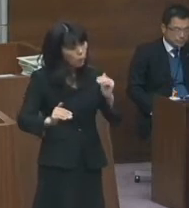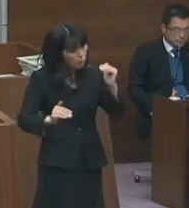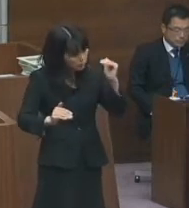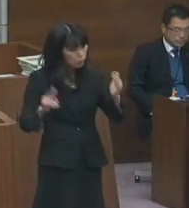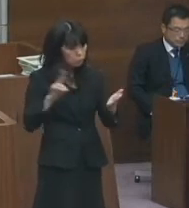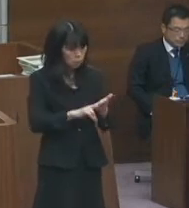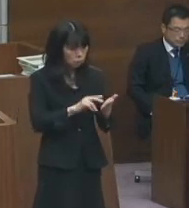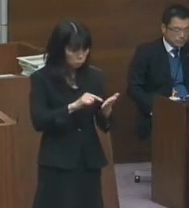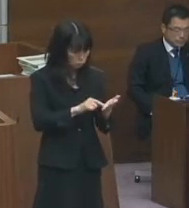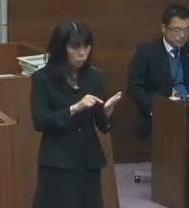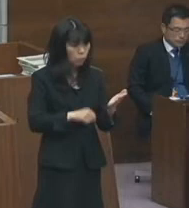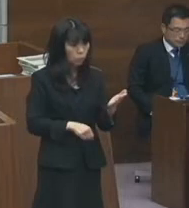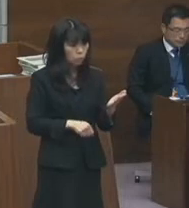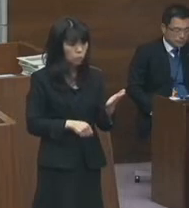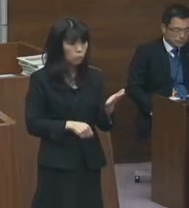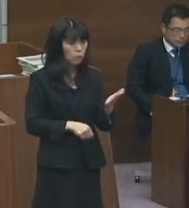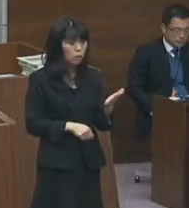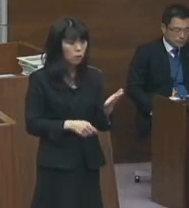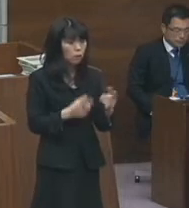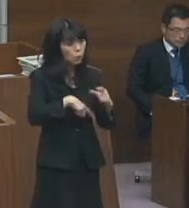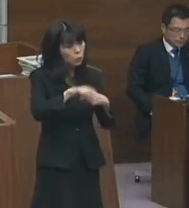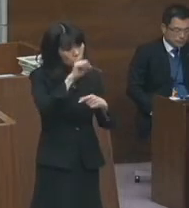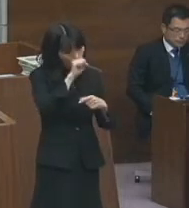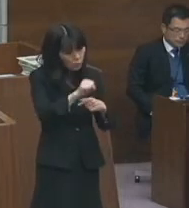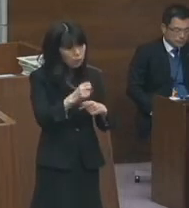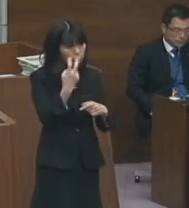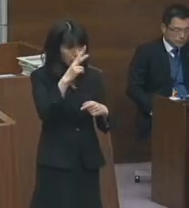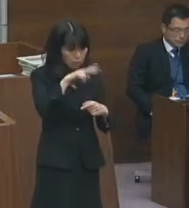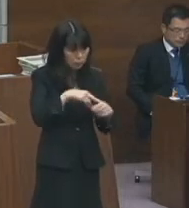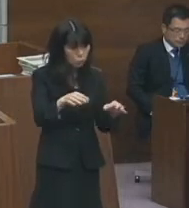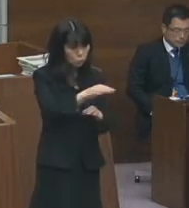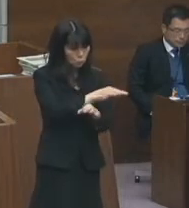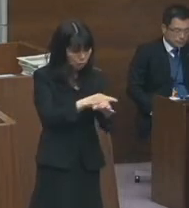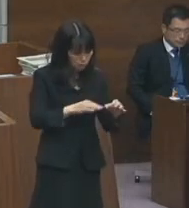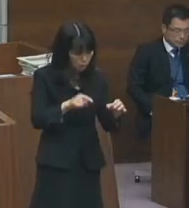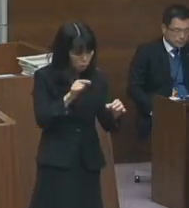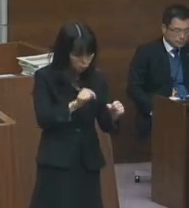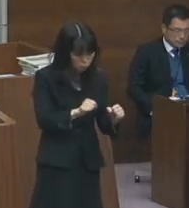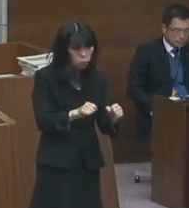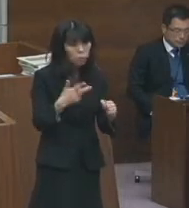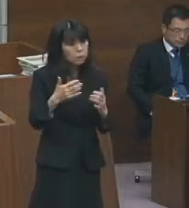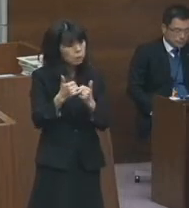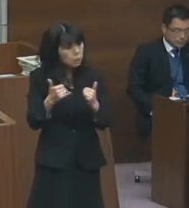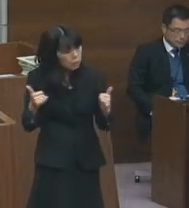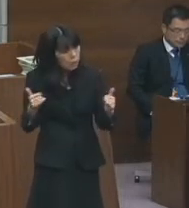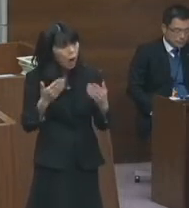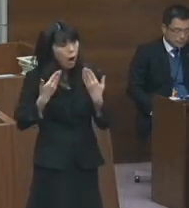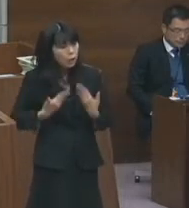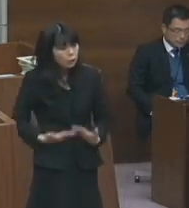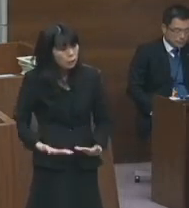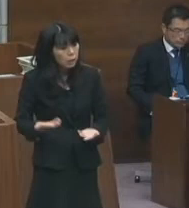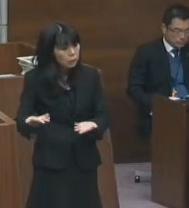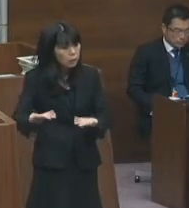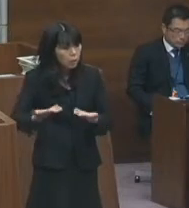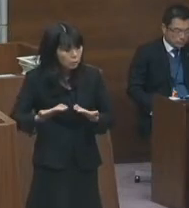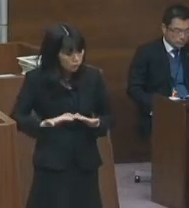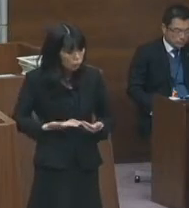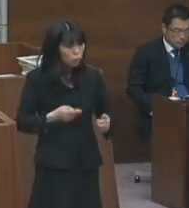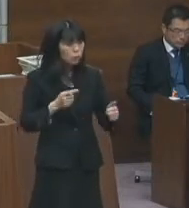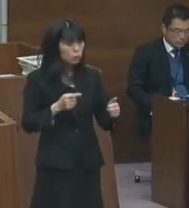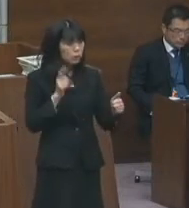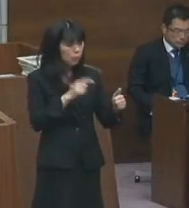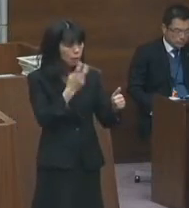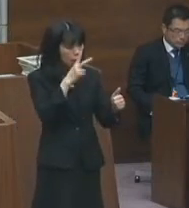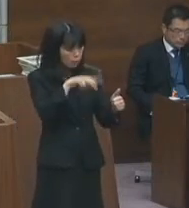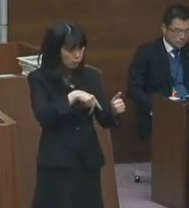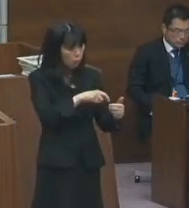失うことなく、より良い管理運営を行い、また何より市民に安心を持っていただける指定管理者候補者を選定してま